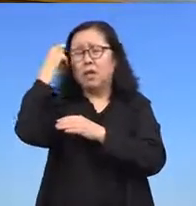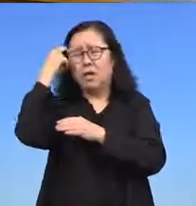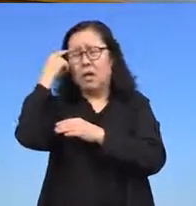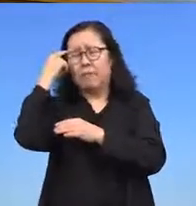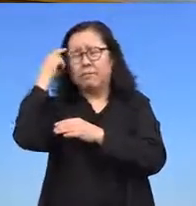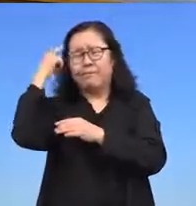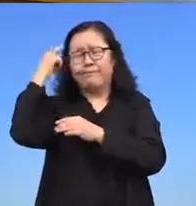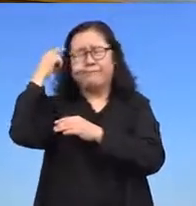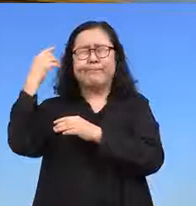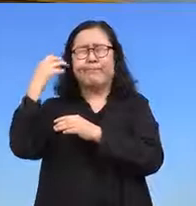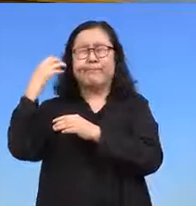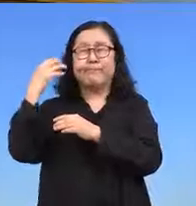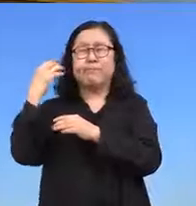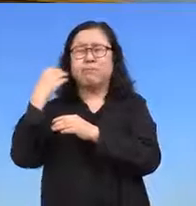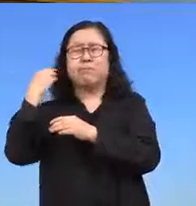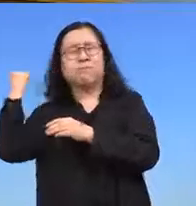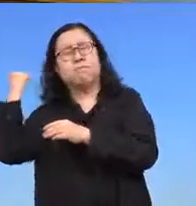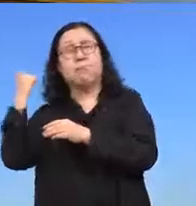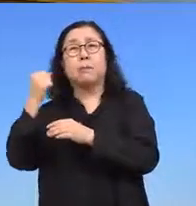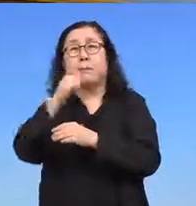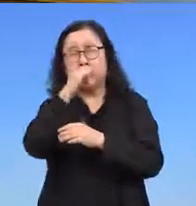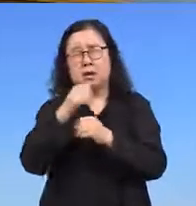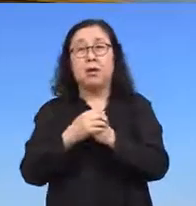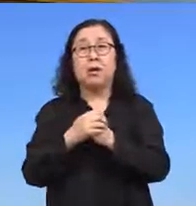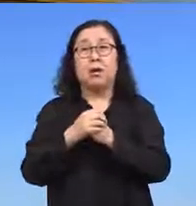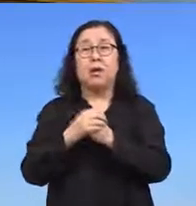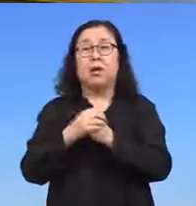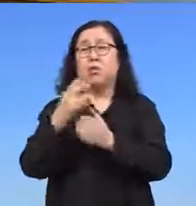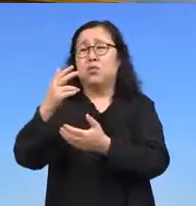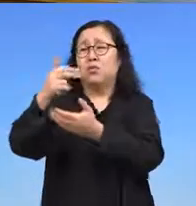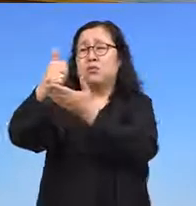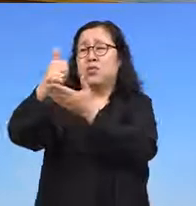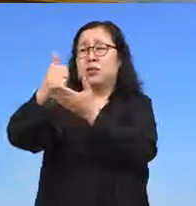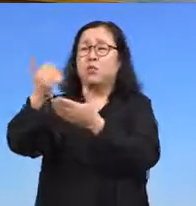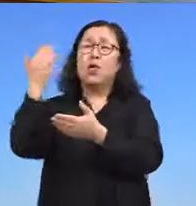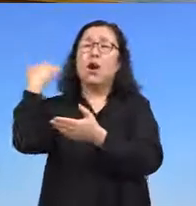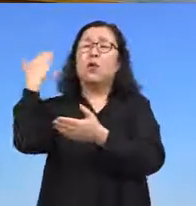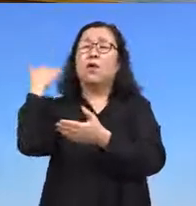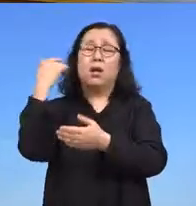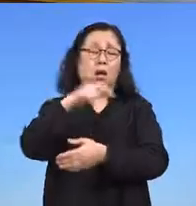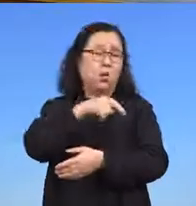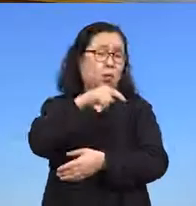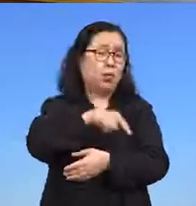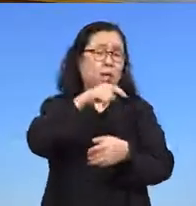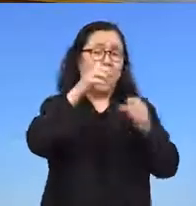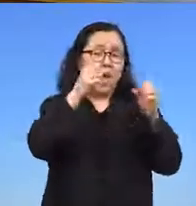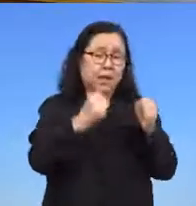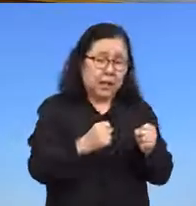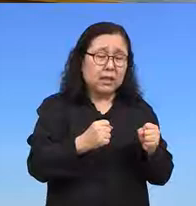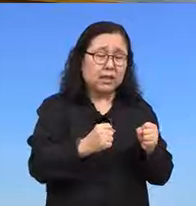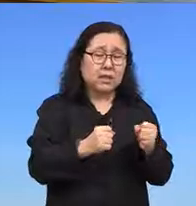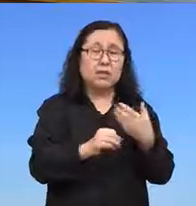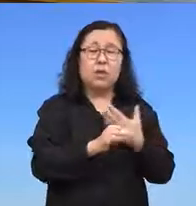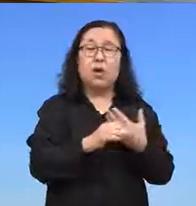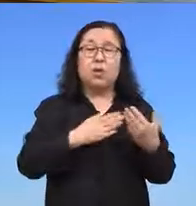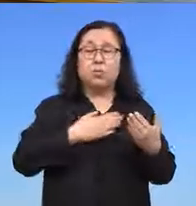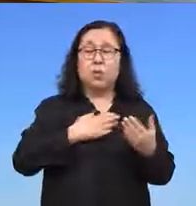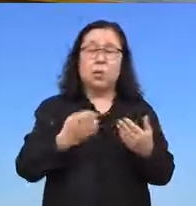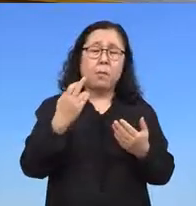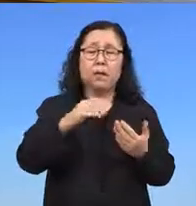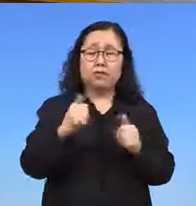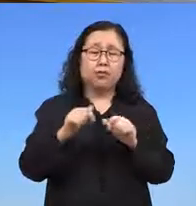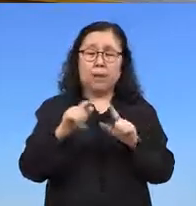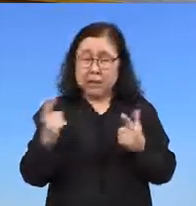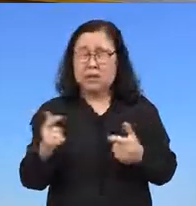아닙니까? 주께서 여기 계셨더라면 우리 오빠 안 죽었을 텐데, 그거 뭐 1년 내내 생각해 보세요. 죽은 오빠 살아나지